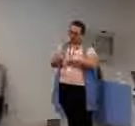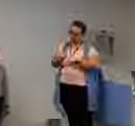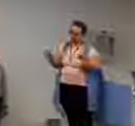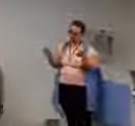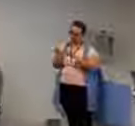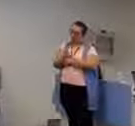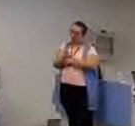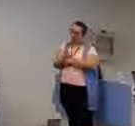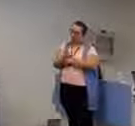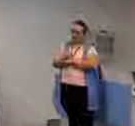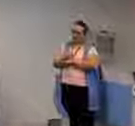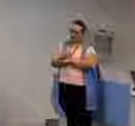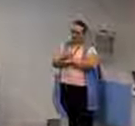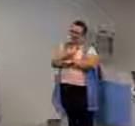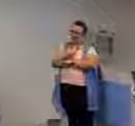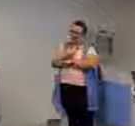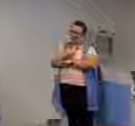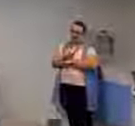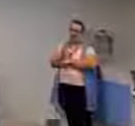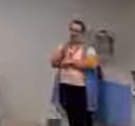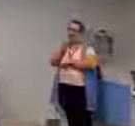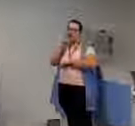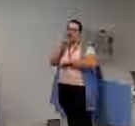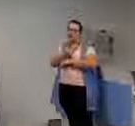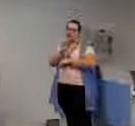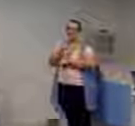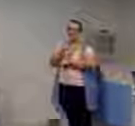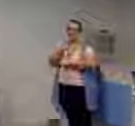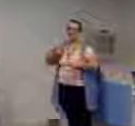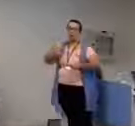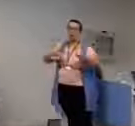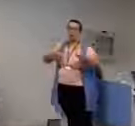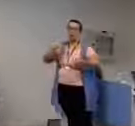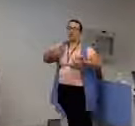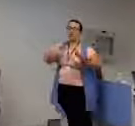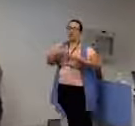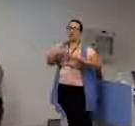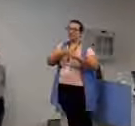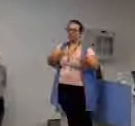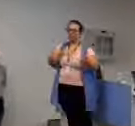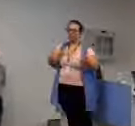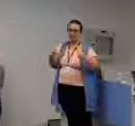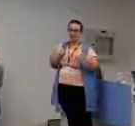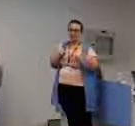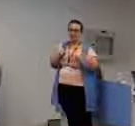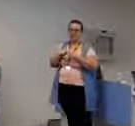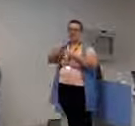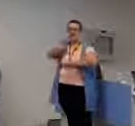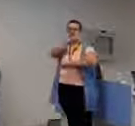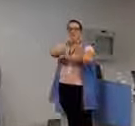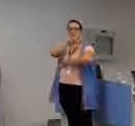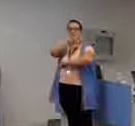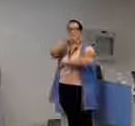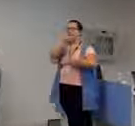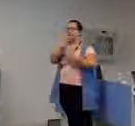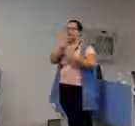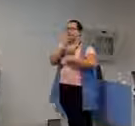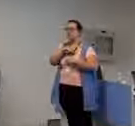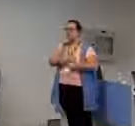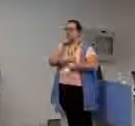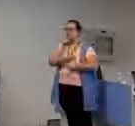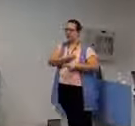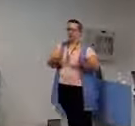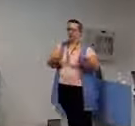de orçamento, já um orçamento refinado, eu realmente ganhar essa concorrência, eu vou ter que projetar o estampo propriamente dito,